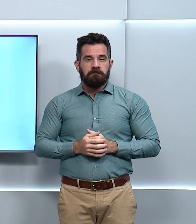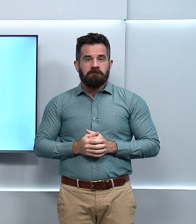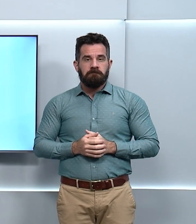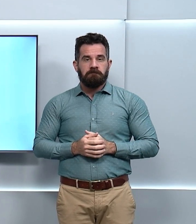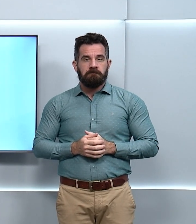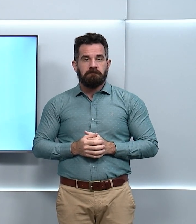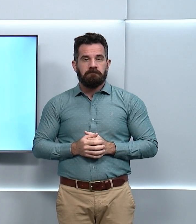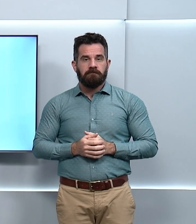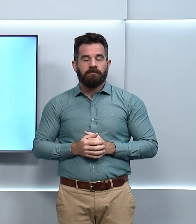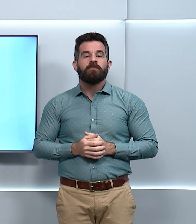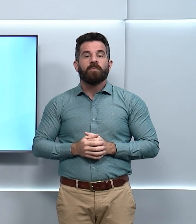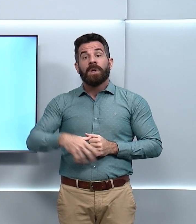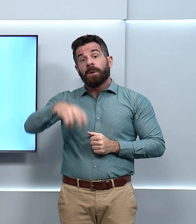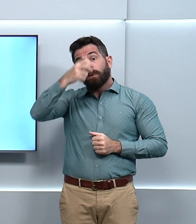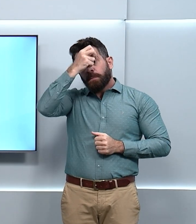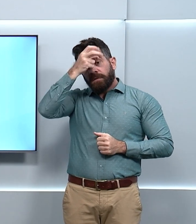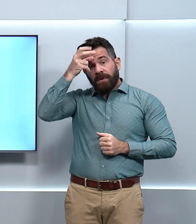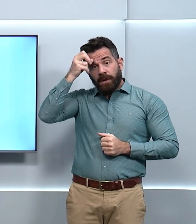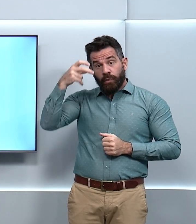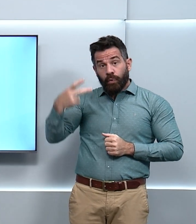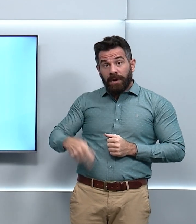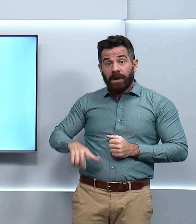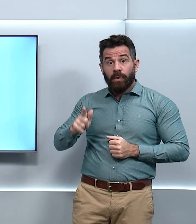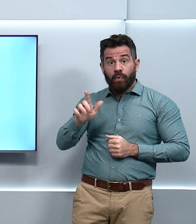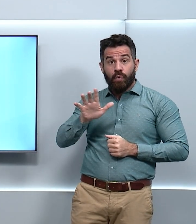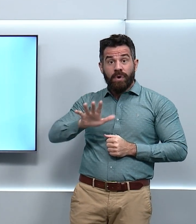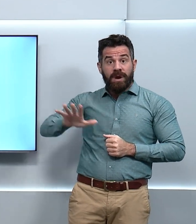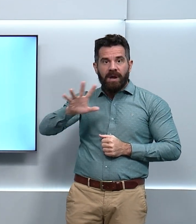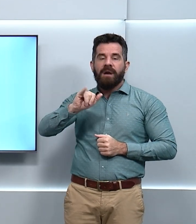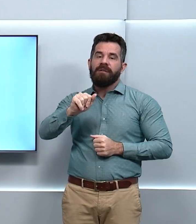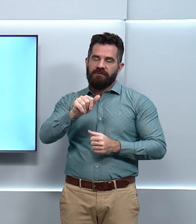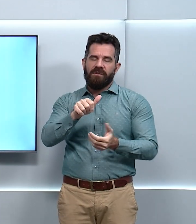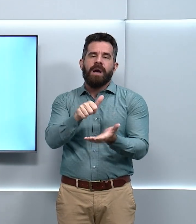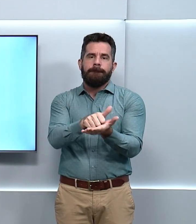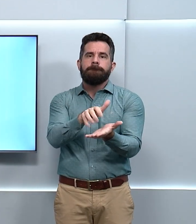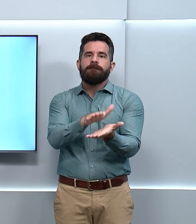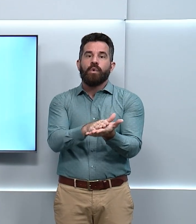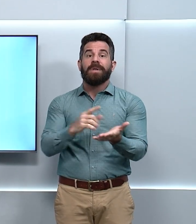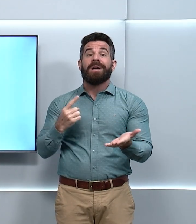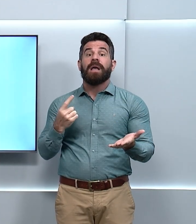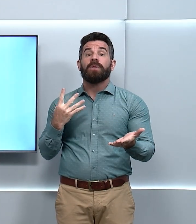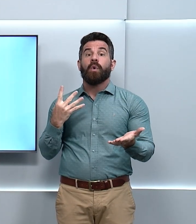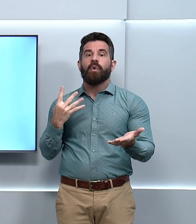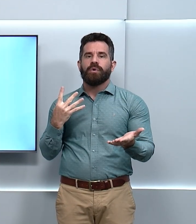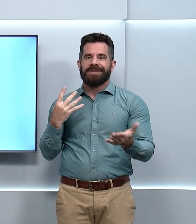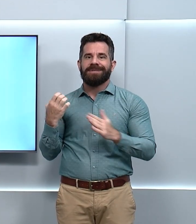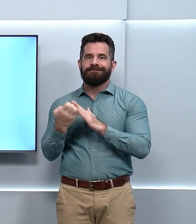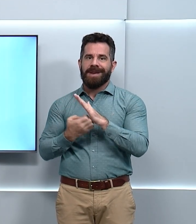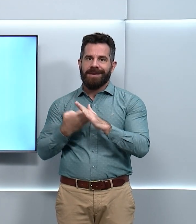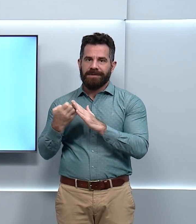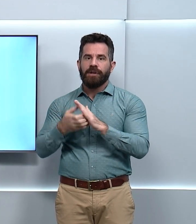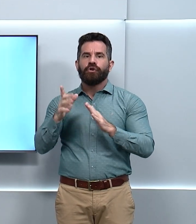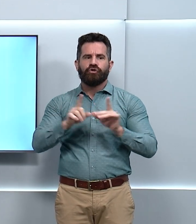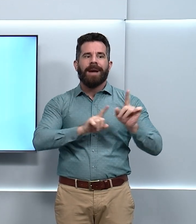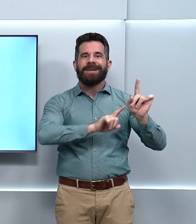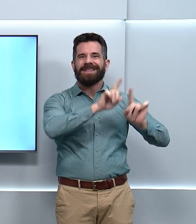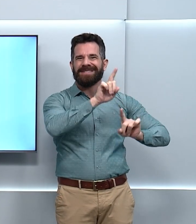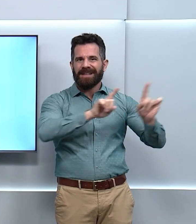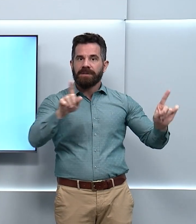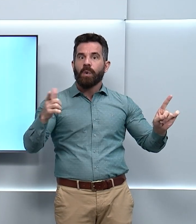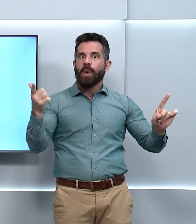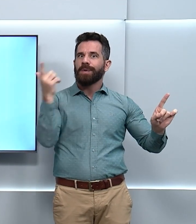A Prefeitura de Goiânia vai multar 14 empresas que venceram licitações para fornecer remédios